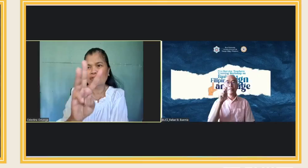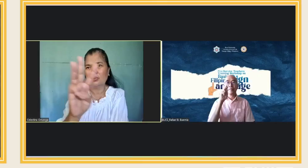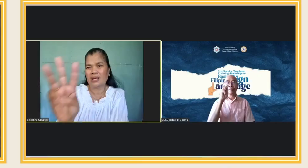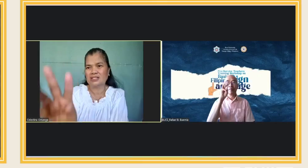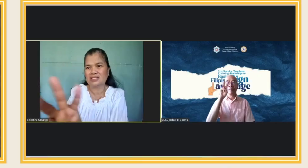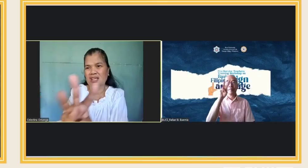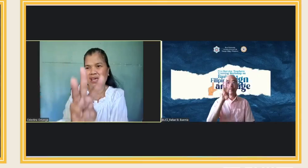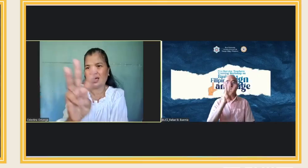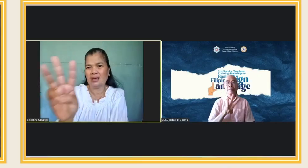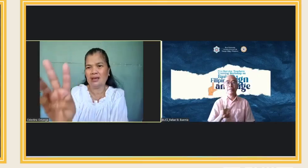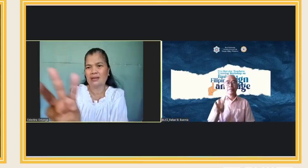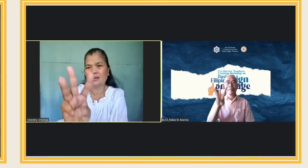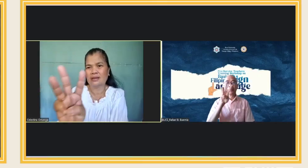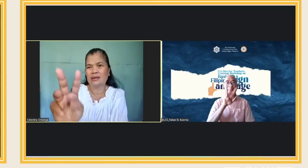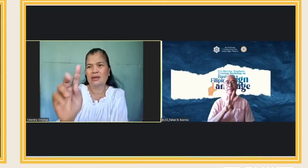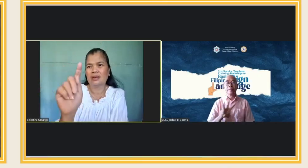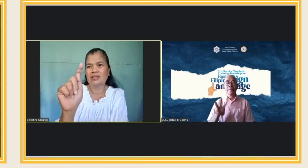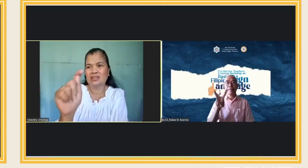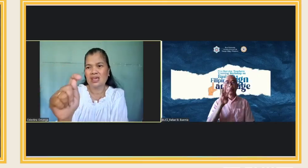W for Wednesday.